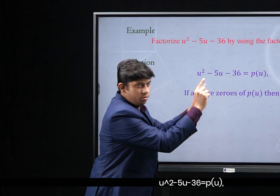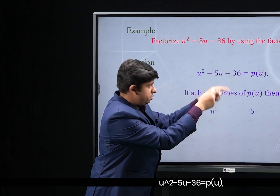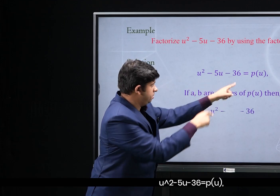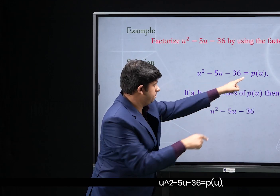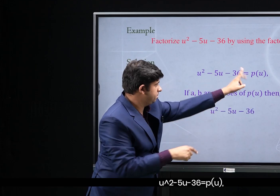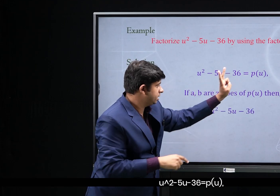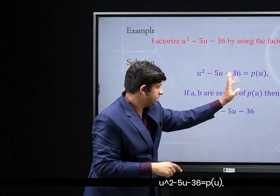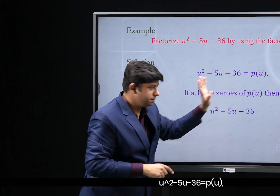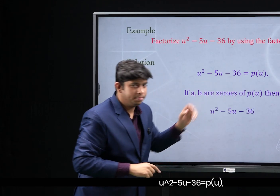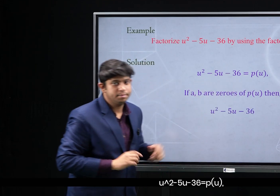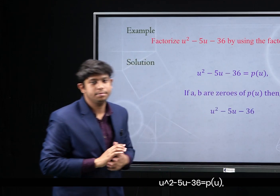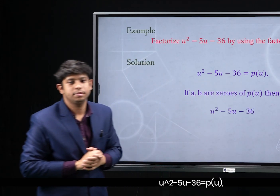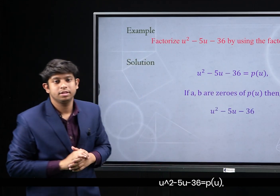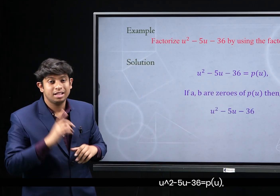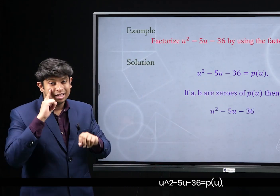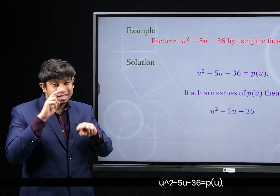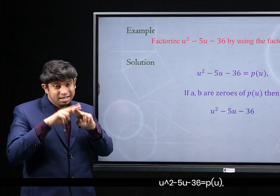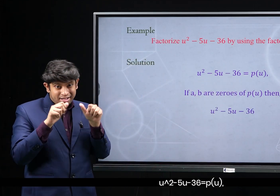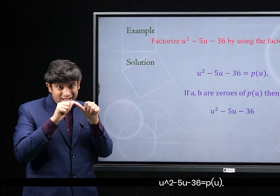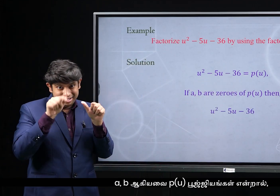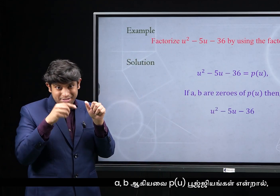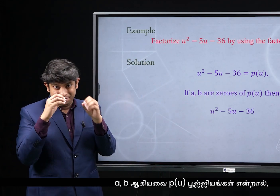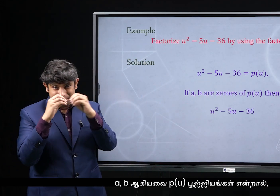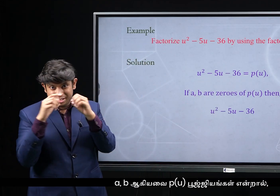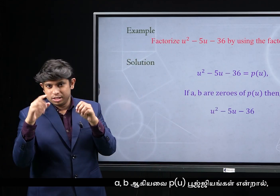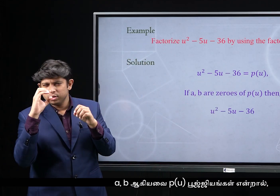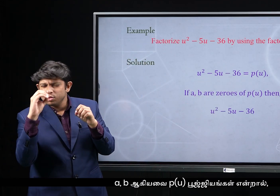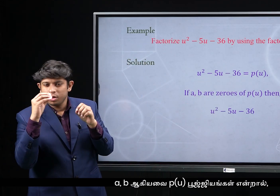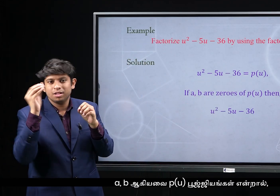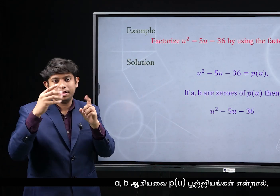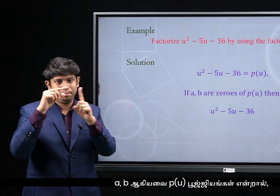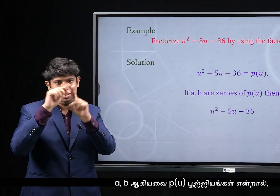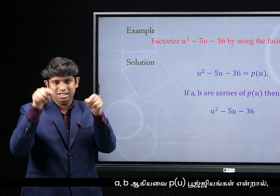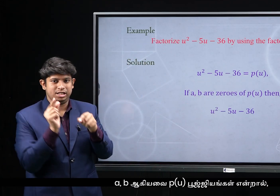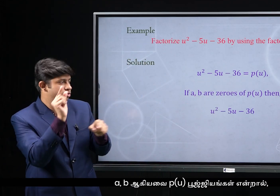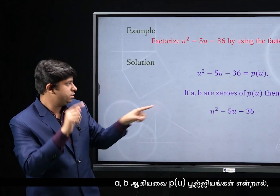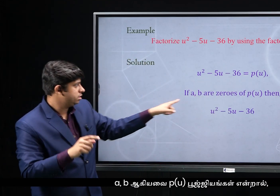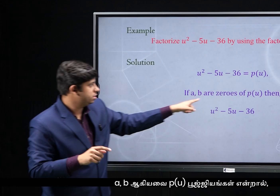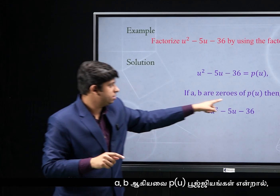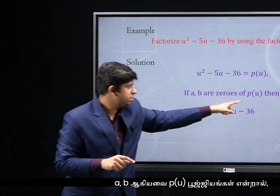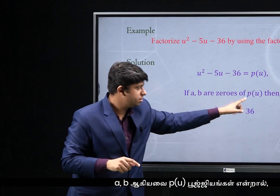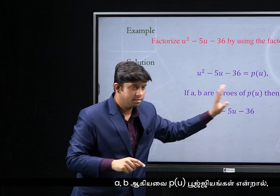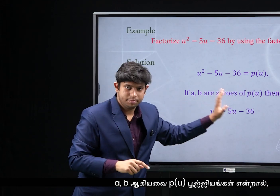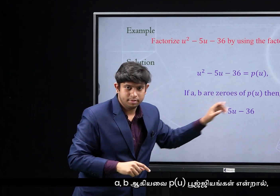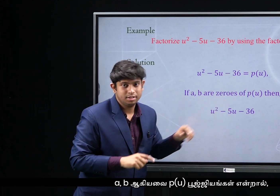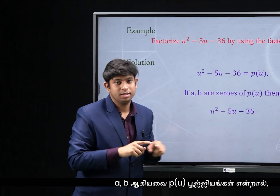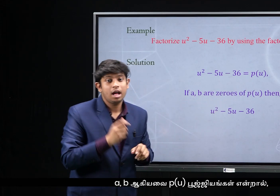கழித்தல் 36 ஈடு PU. A, B ஆகியவை P வட்ட அடைப்புக்குறிக்குள் U பூஜ்ஜியங்கள் என்றால்